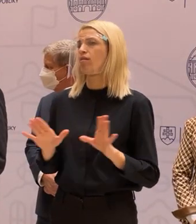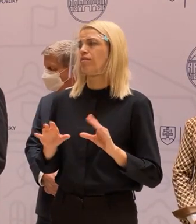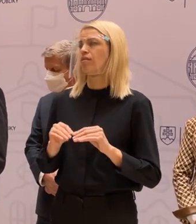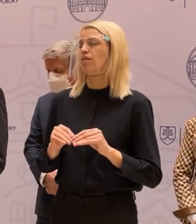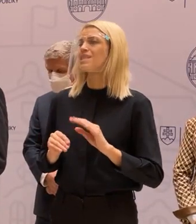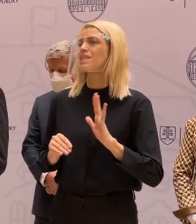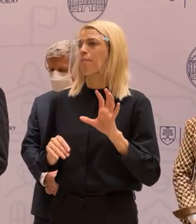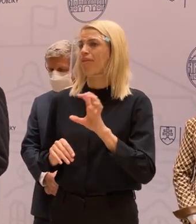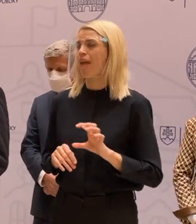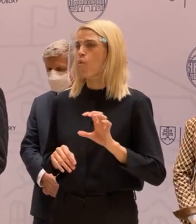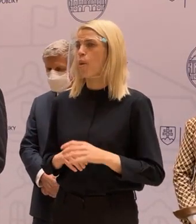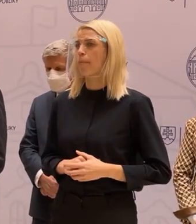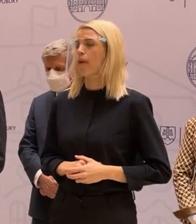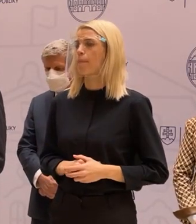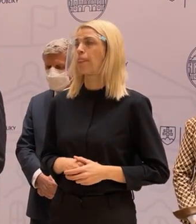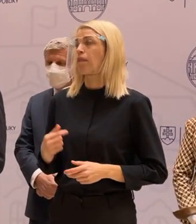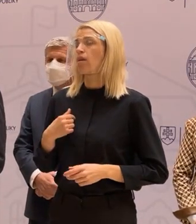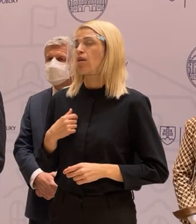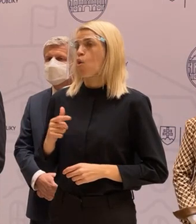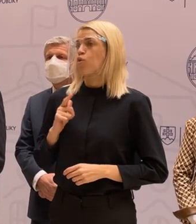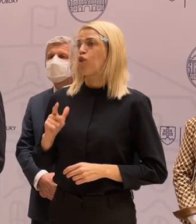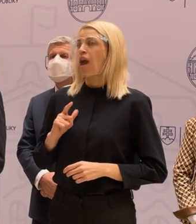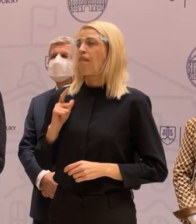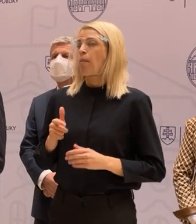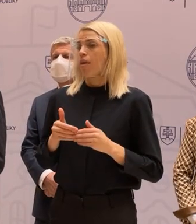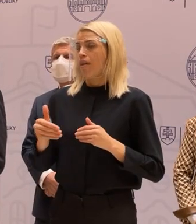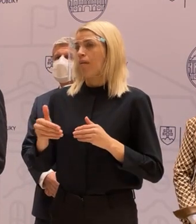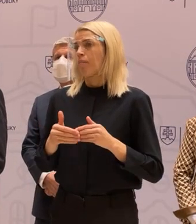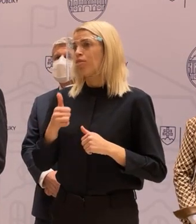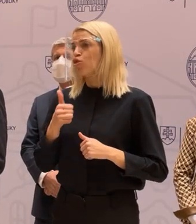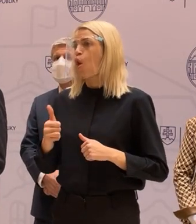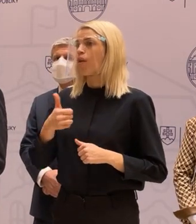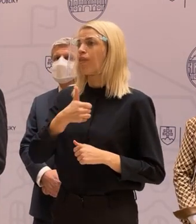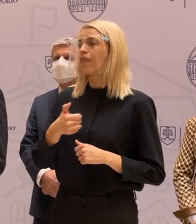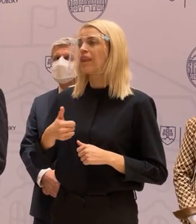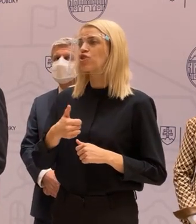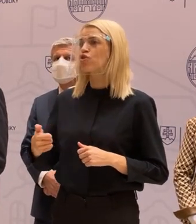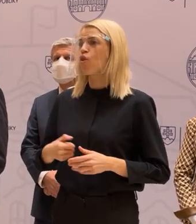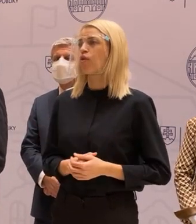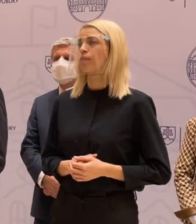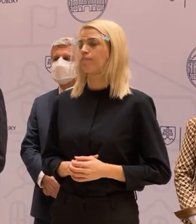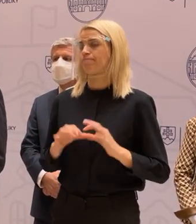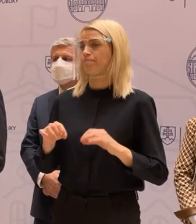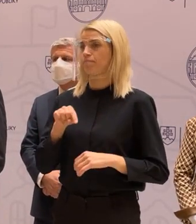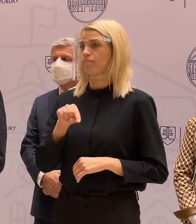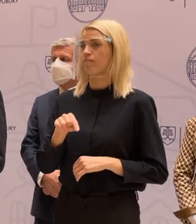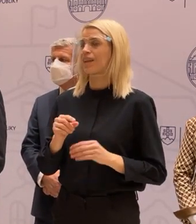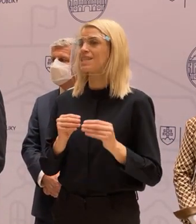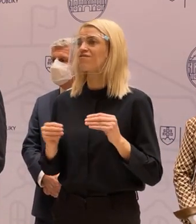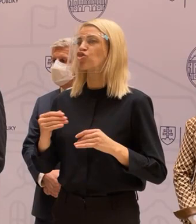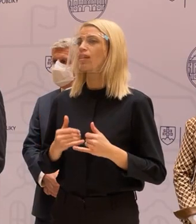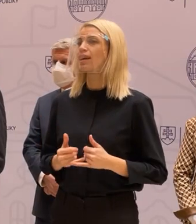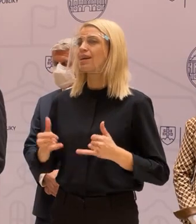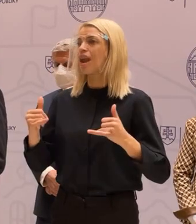Európe a očakávame v najbližších dňoch a týždňoch, že tento zvýšený